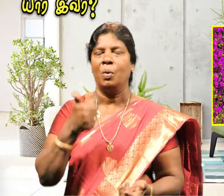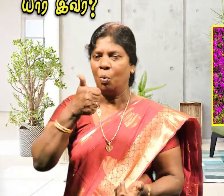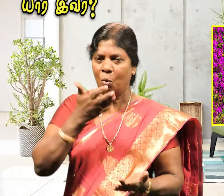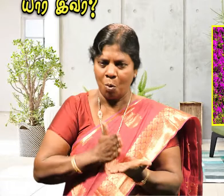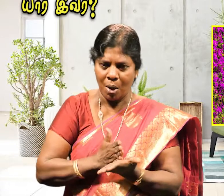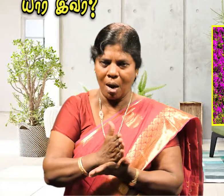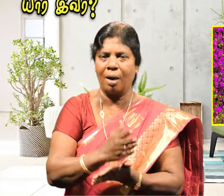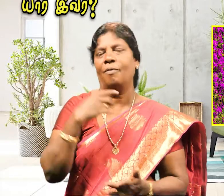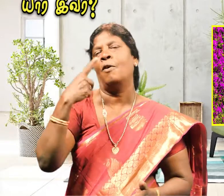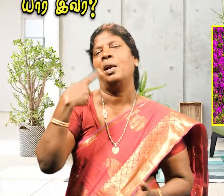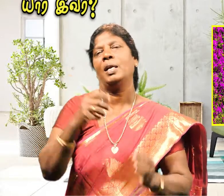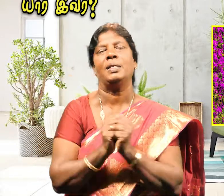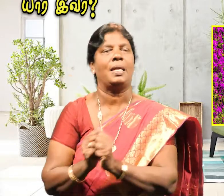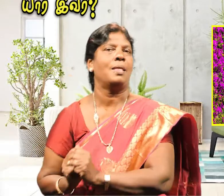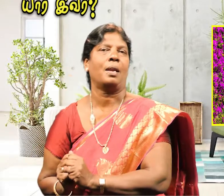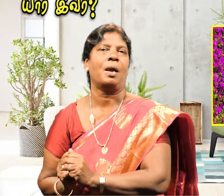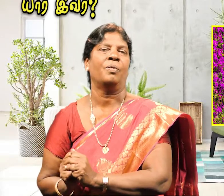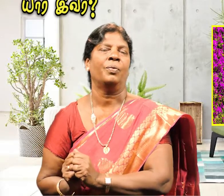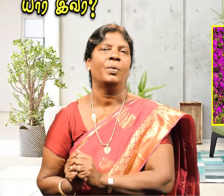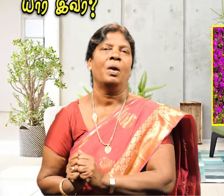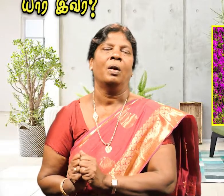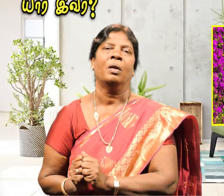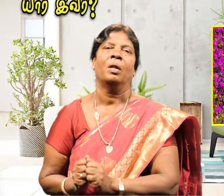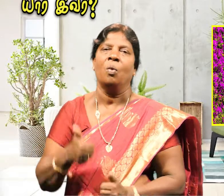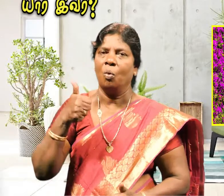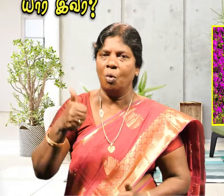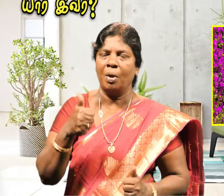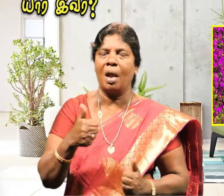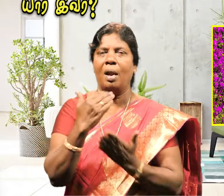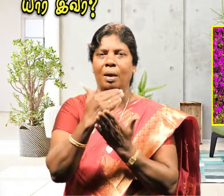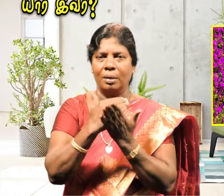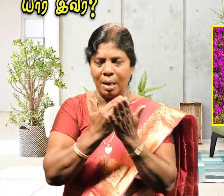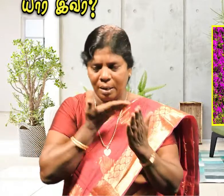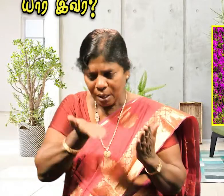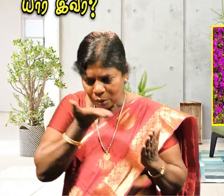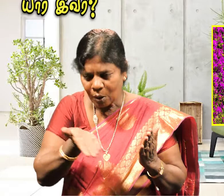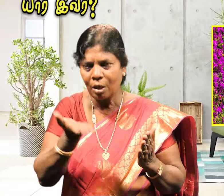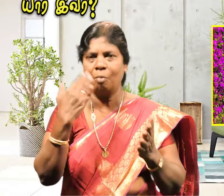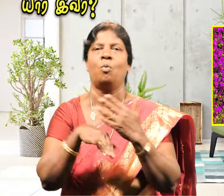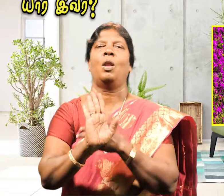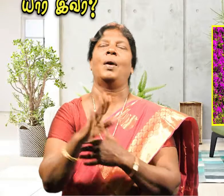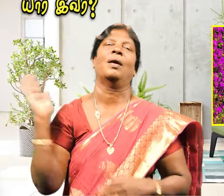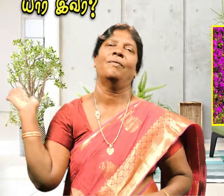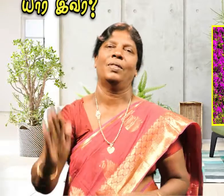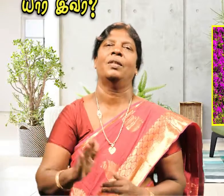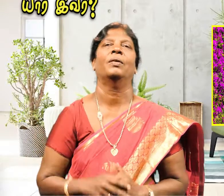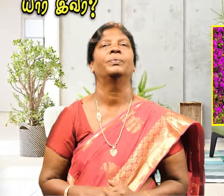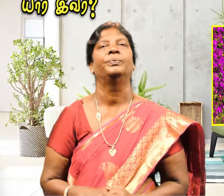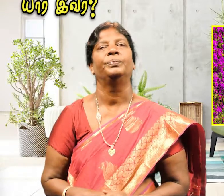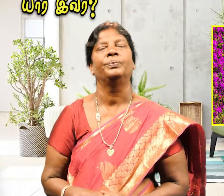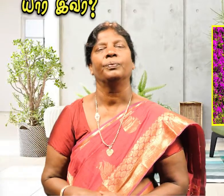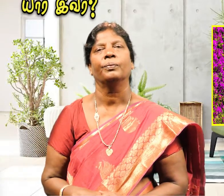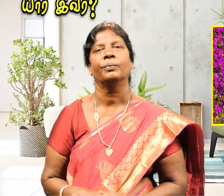நீதிக்காகவும், நேர்மையான வாழ்வுக்காகவும், உண்மையான செய்திக்காகவும் அவர்களுக்கு வந்த